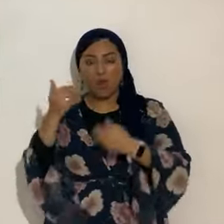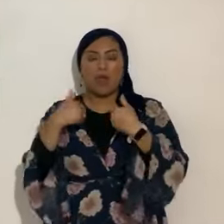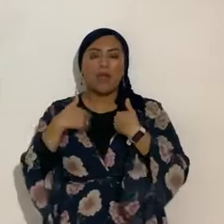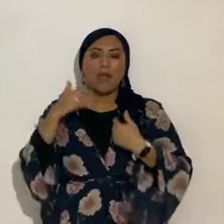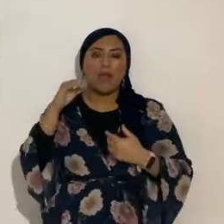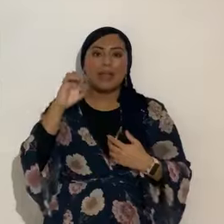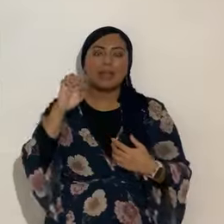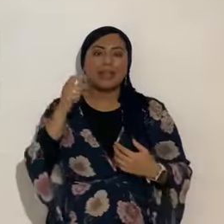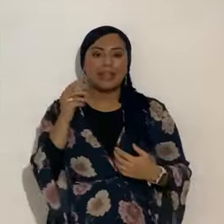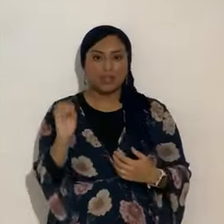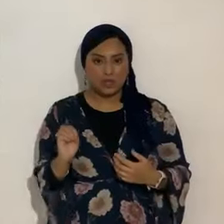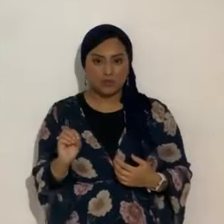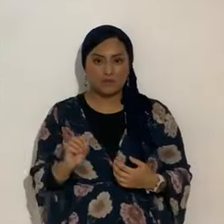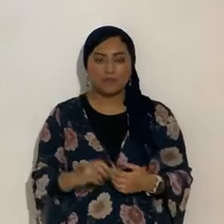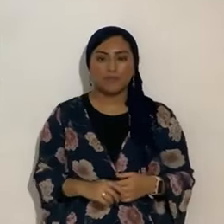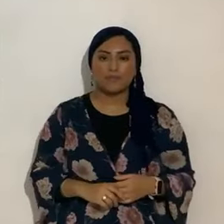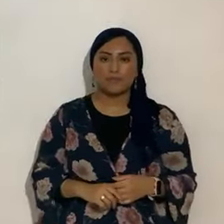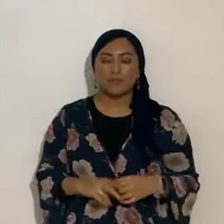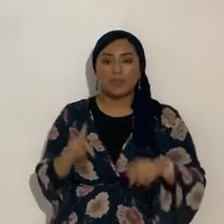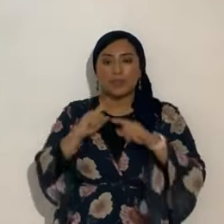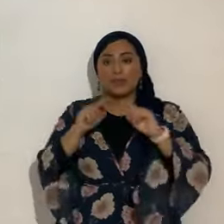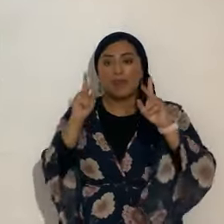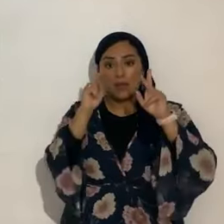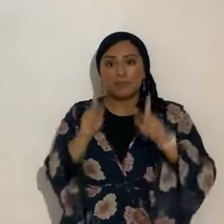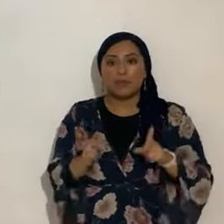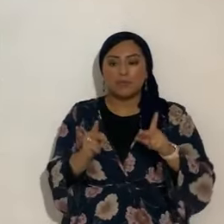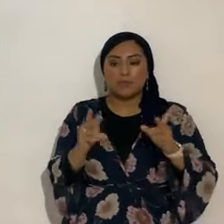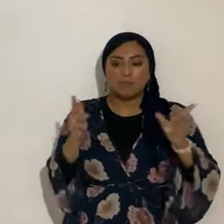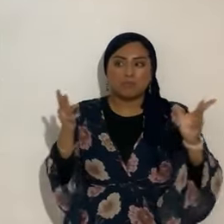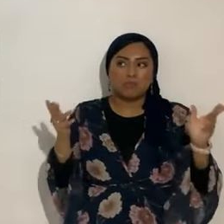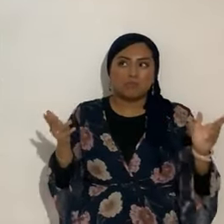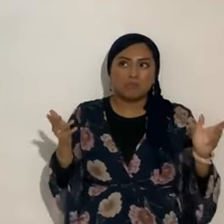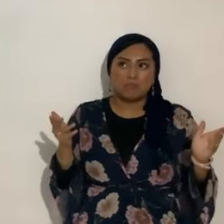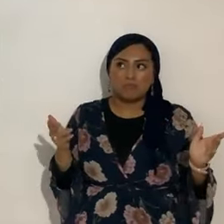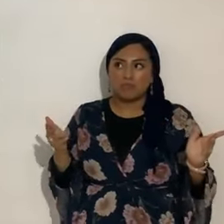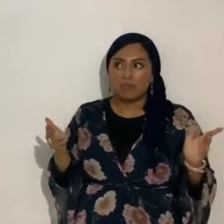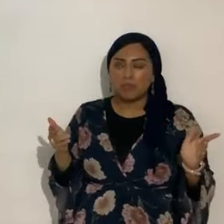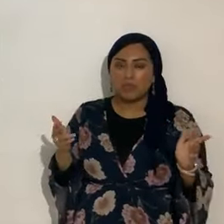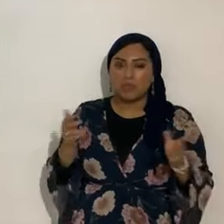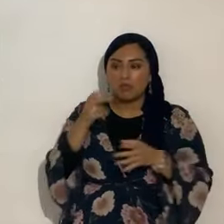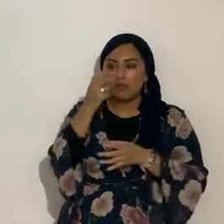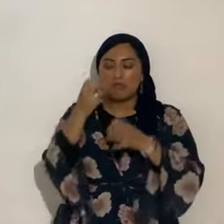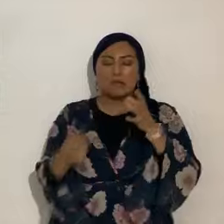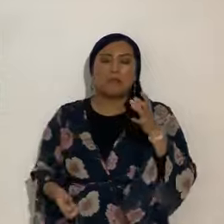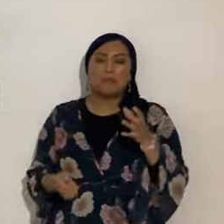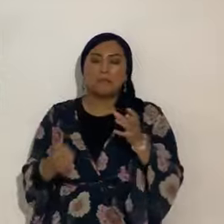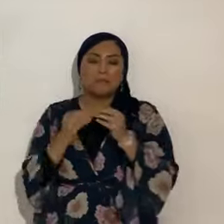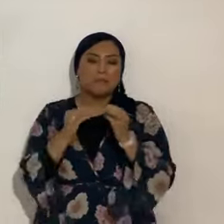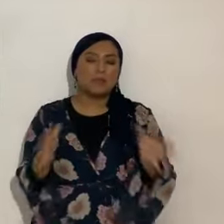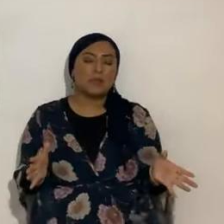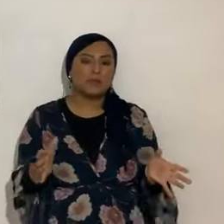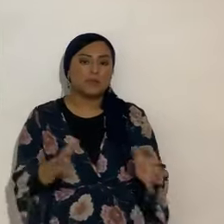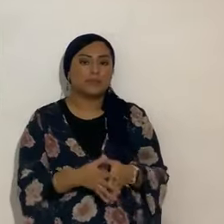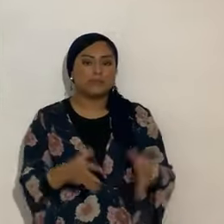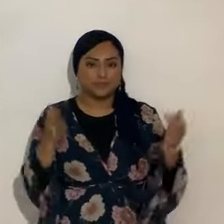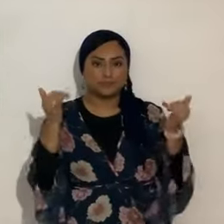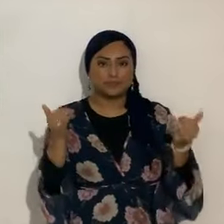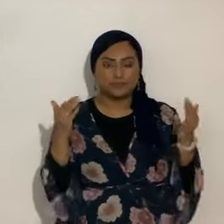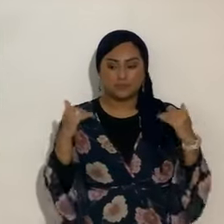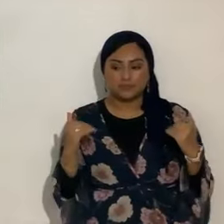ego. Pero las personas pues se caen en ridículo totalmente.